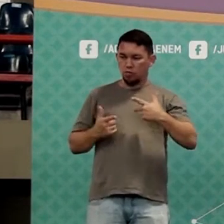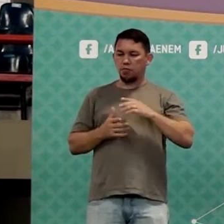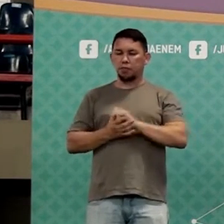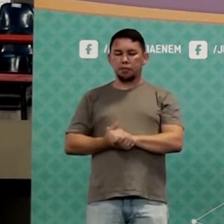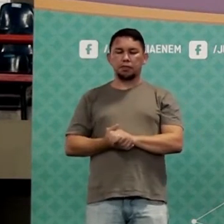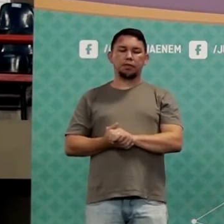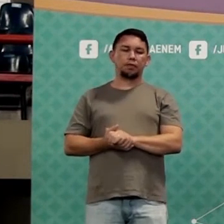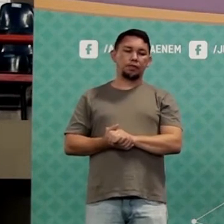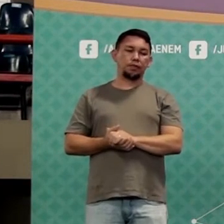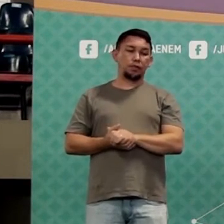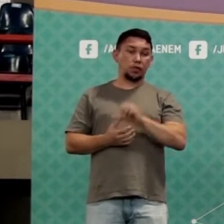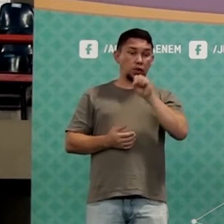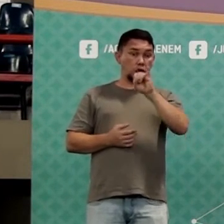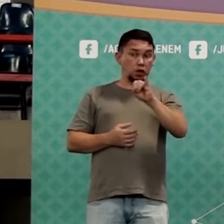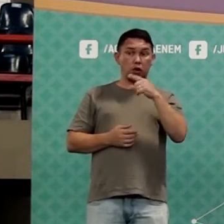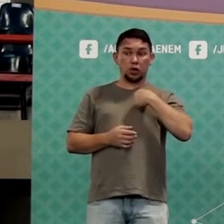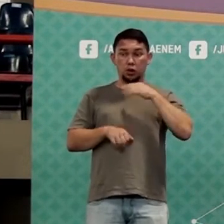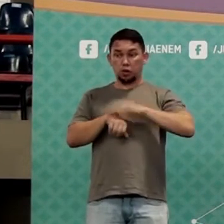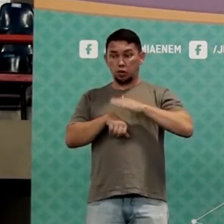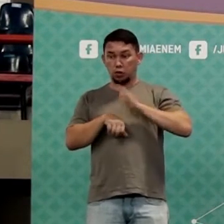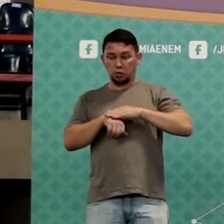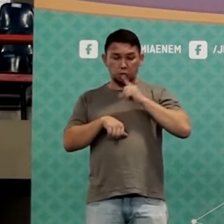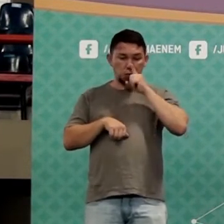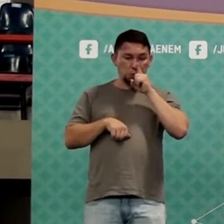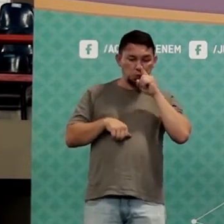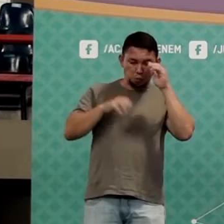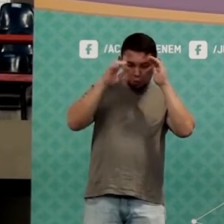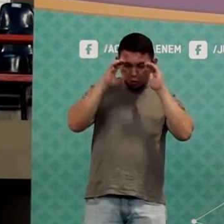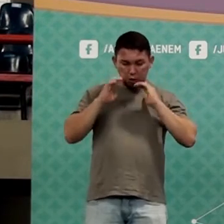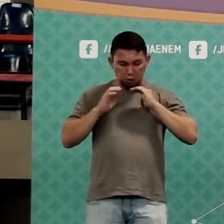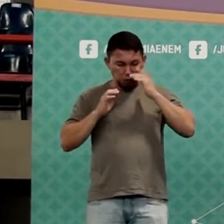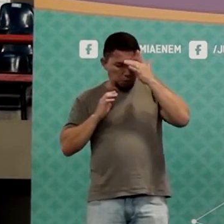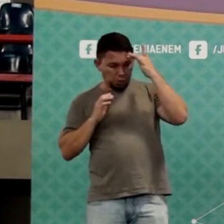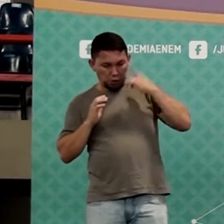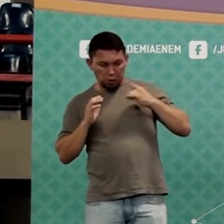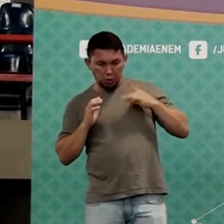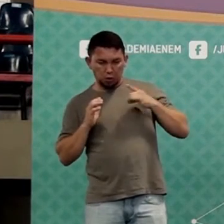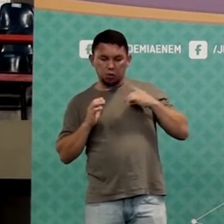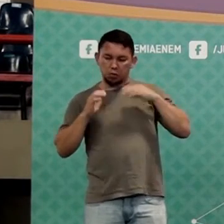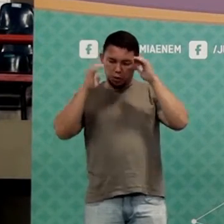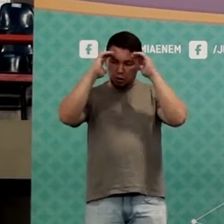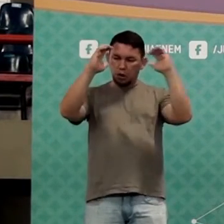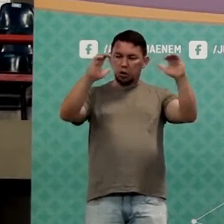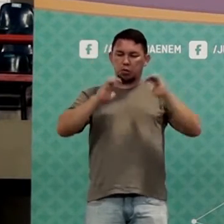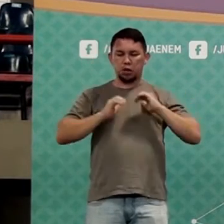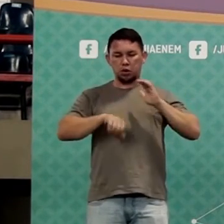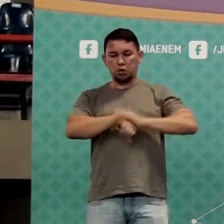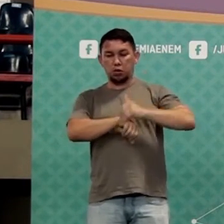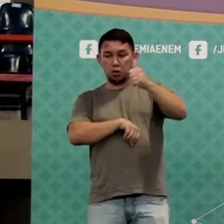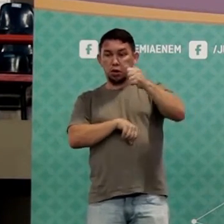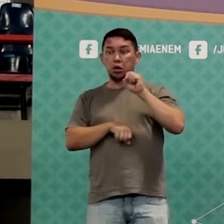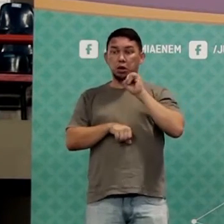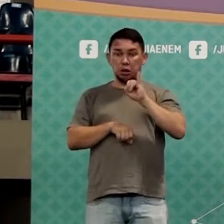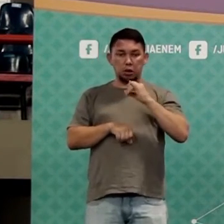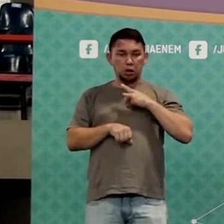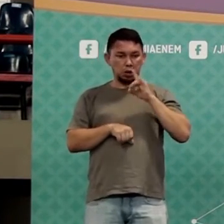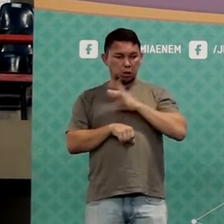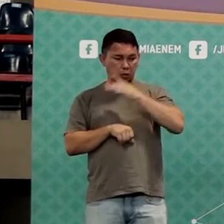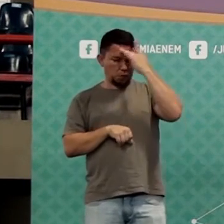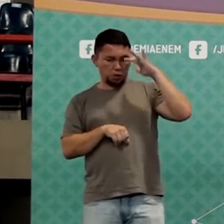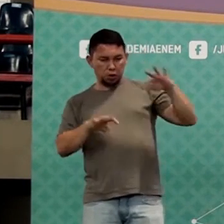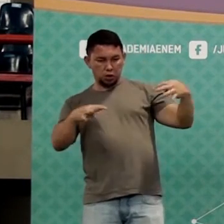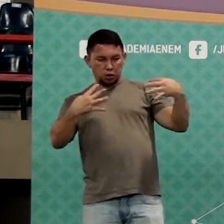temido. Se puder não ser temido, não seja. Seja respeitado. Mas se você puder ser